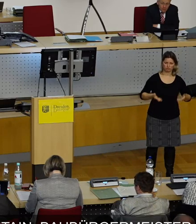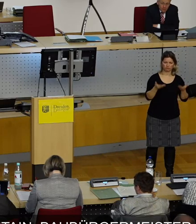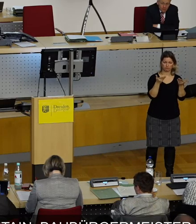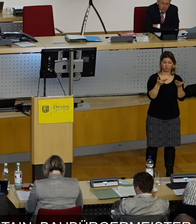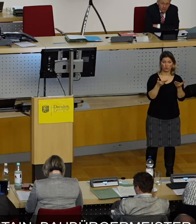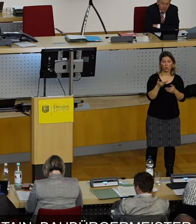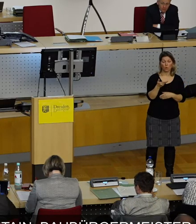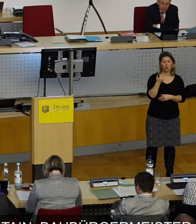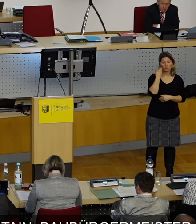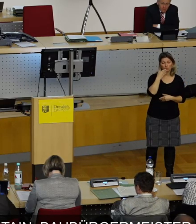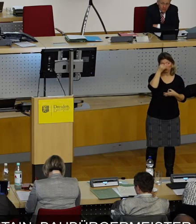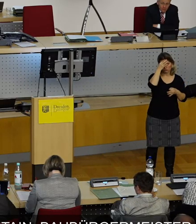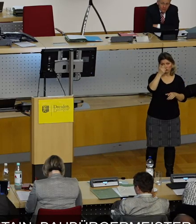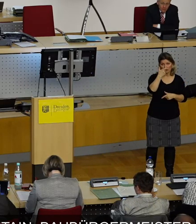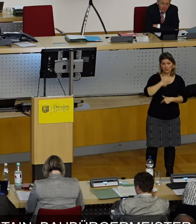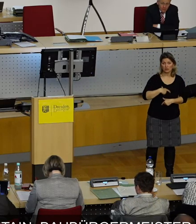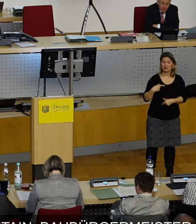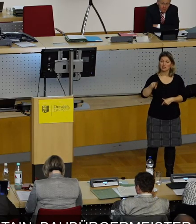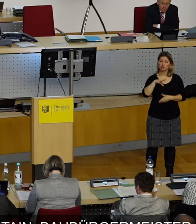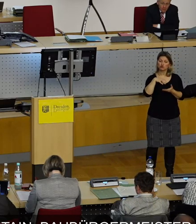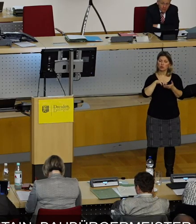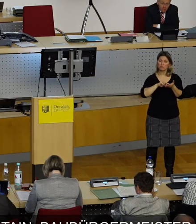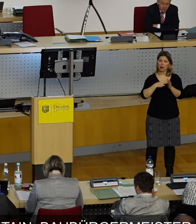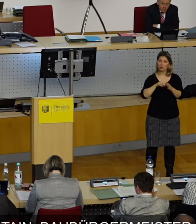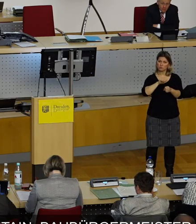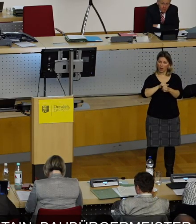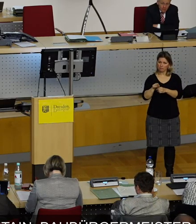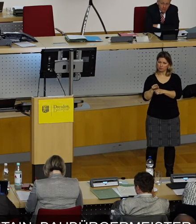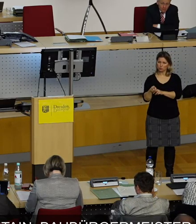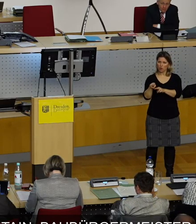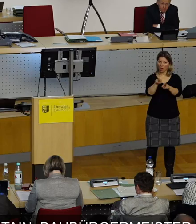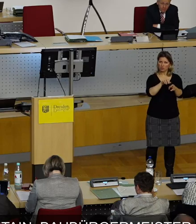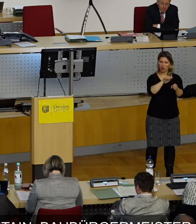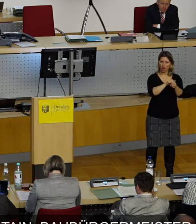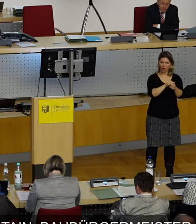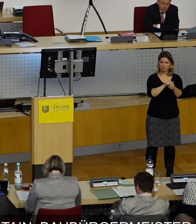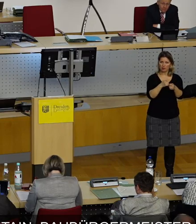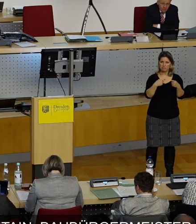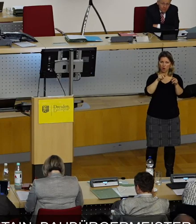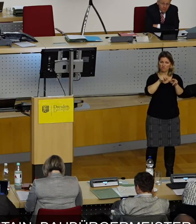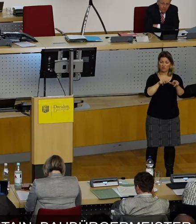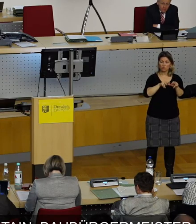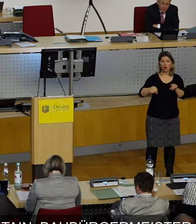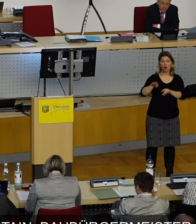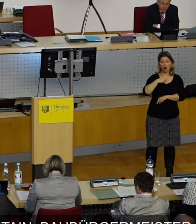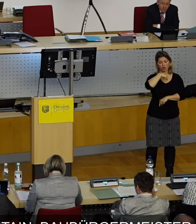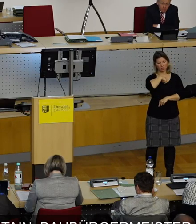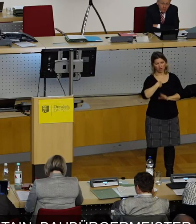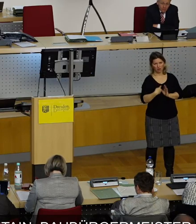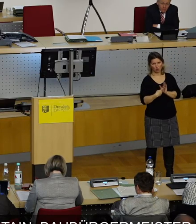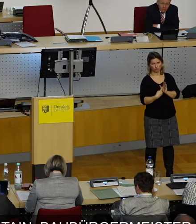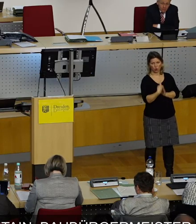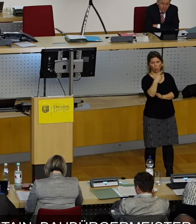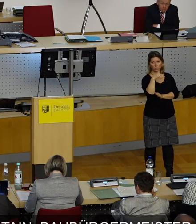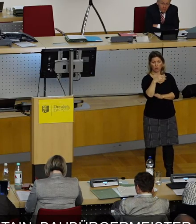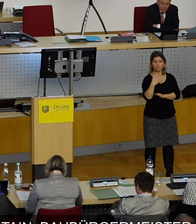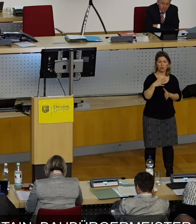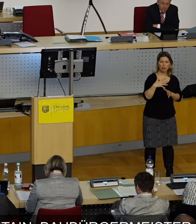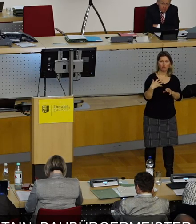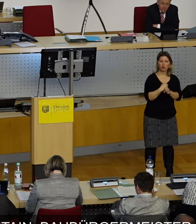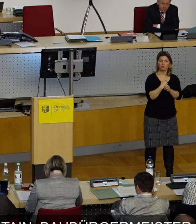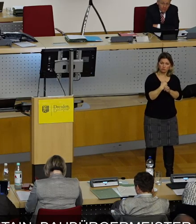dass die Kolleginnen und Kollegen im Stadtplanungsamt und den anderen Behörden der Bauverwaltung einen sehr hohen Anspruch haben. Manchmal gelingt es, ihn umzusetzen,